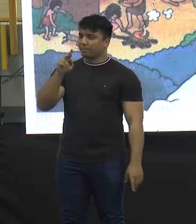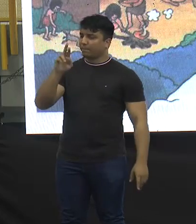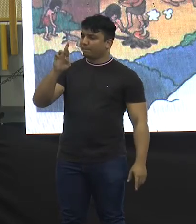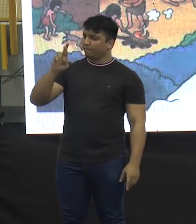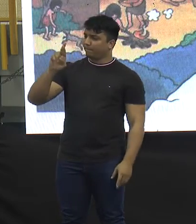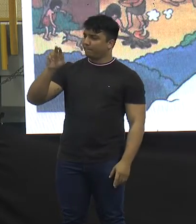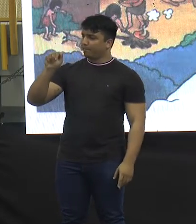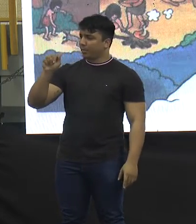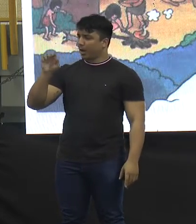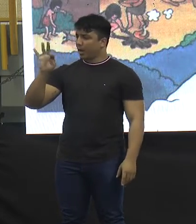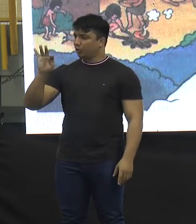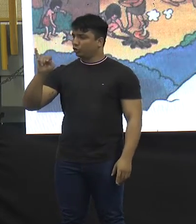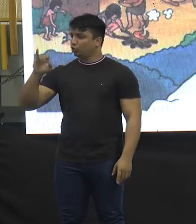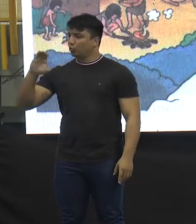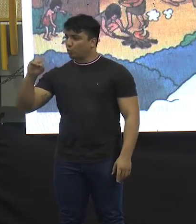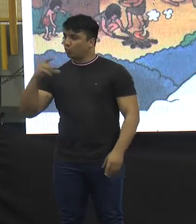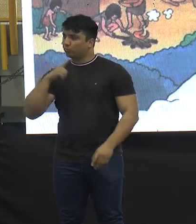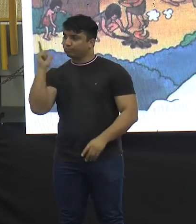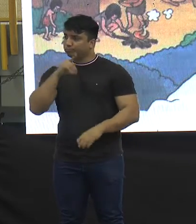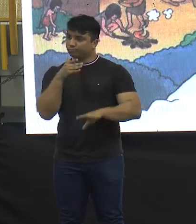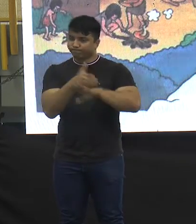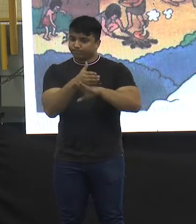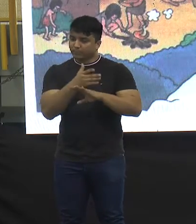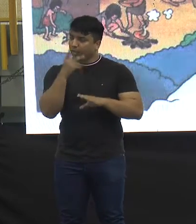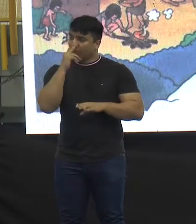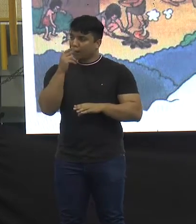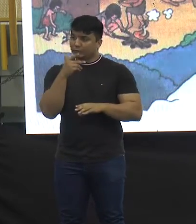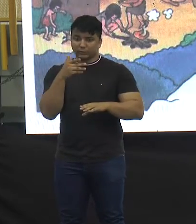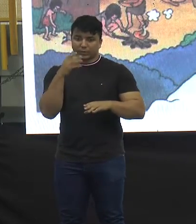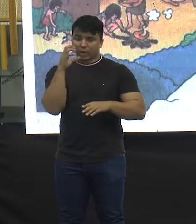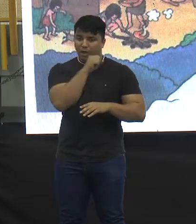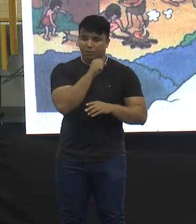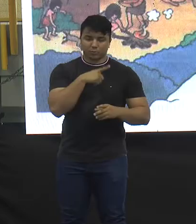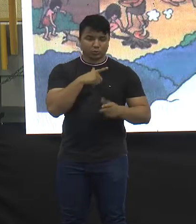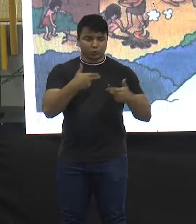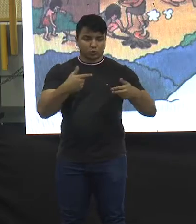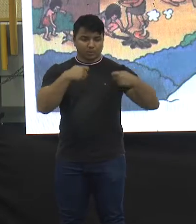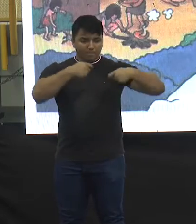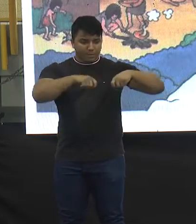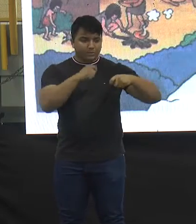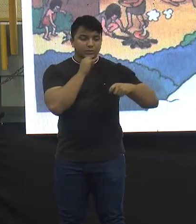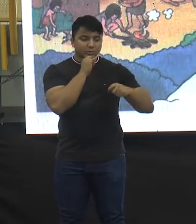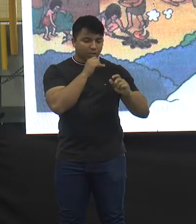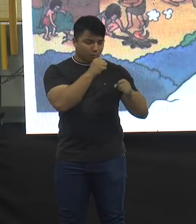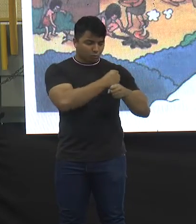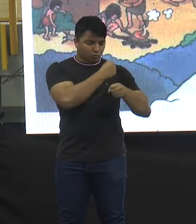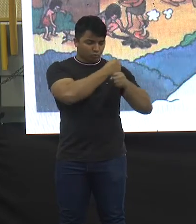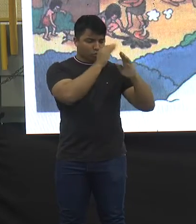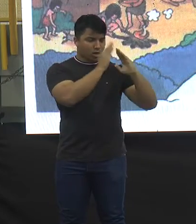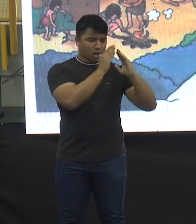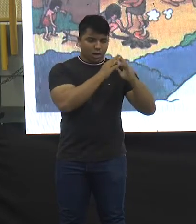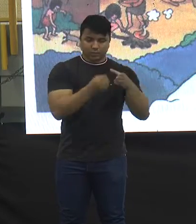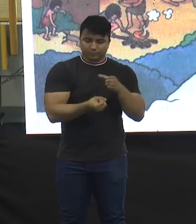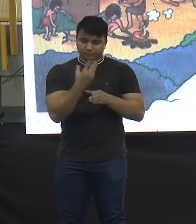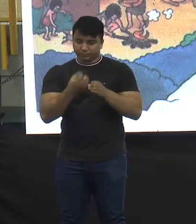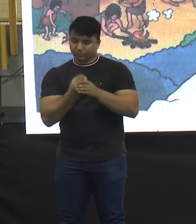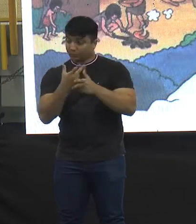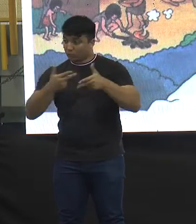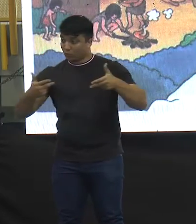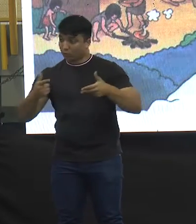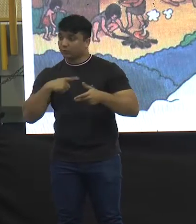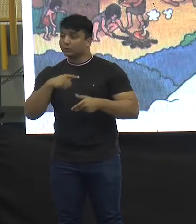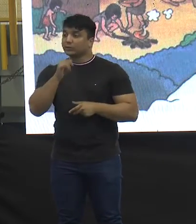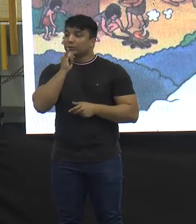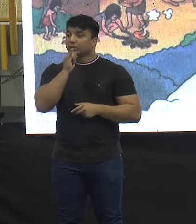isso é importante. Então, a partir do sedentarismo, a partir da necessidade de você começar a produzir aquilo que era até